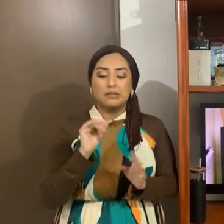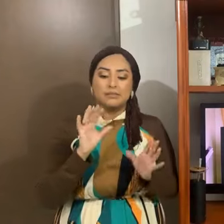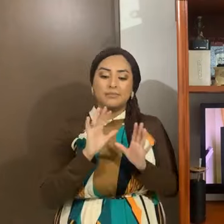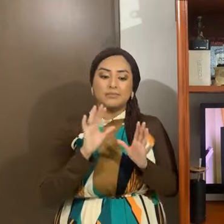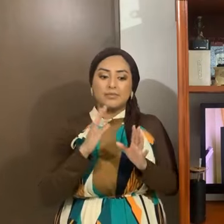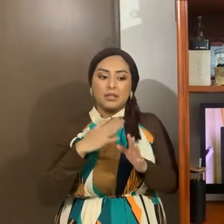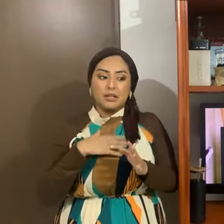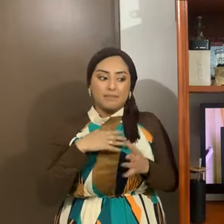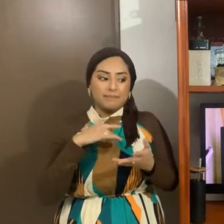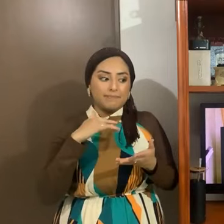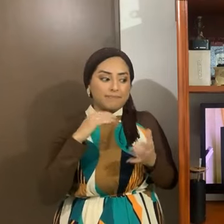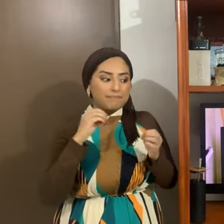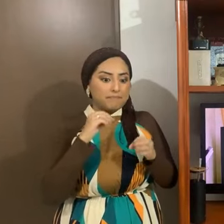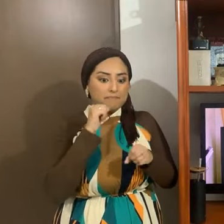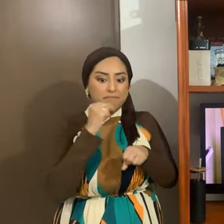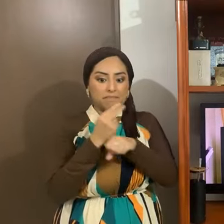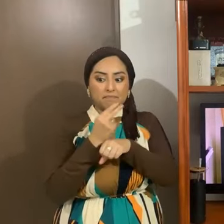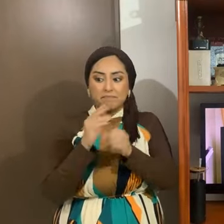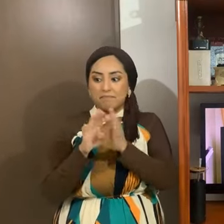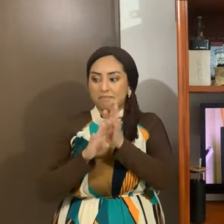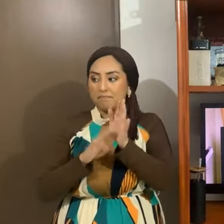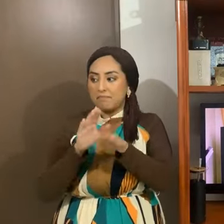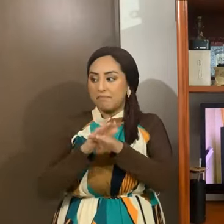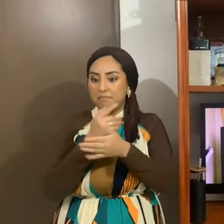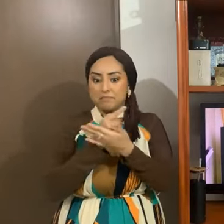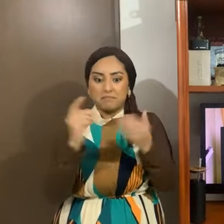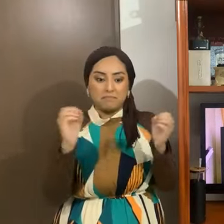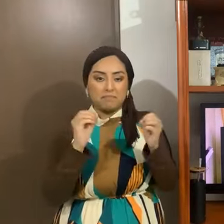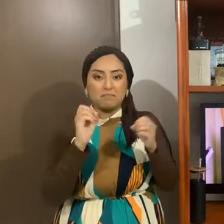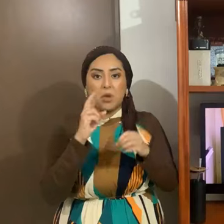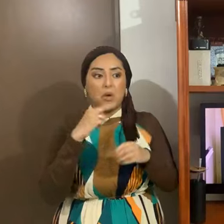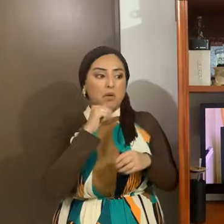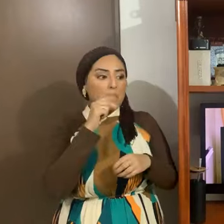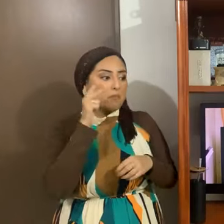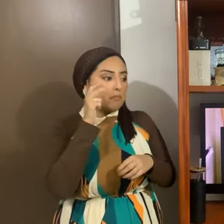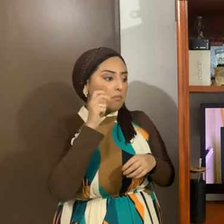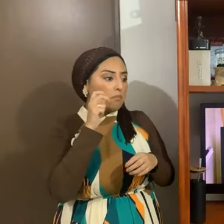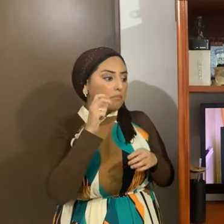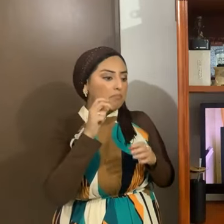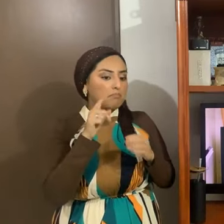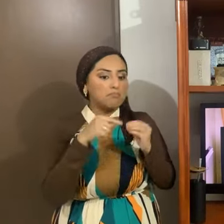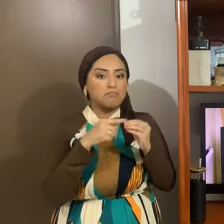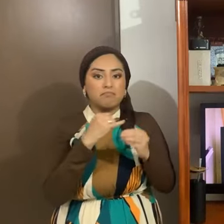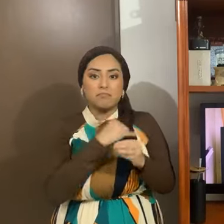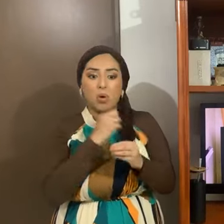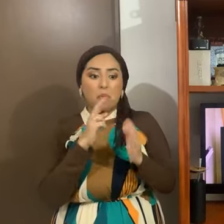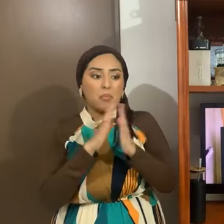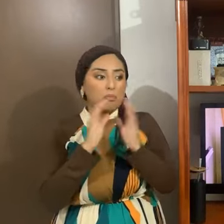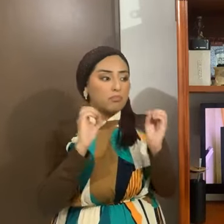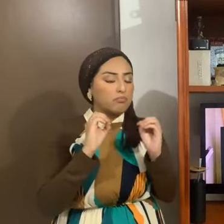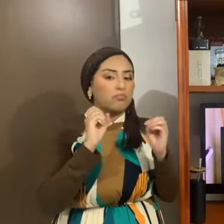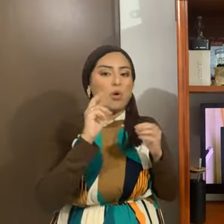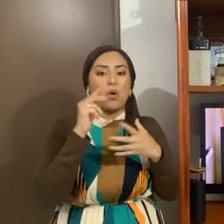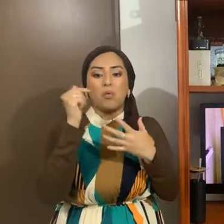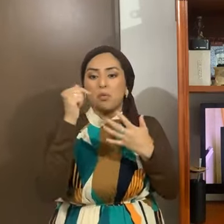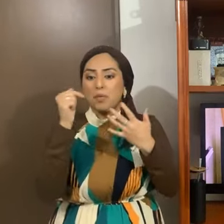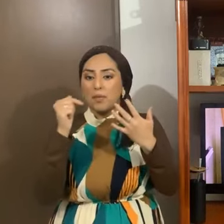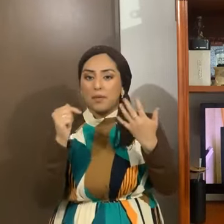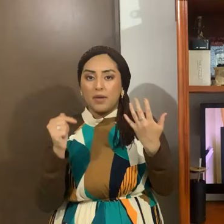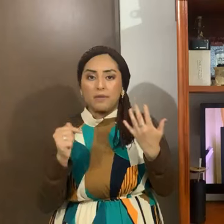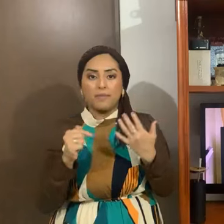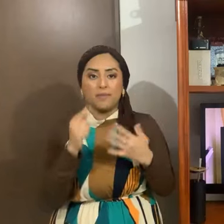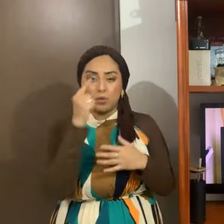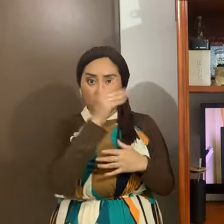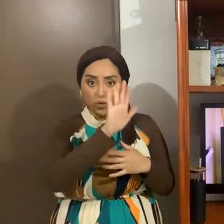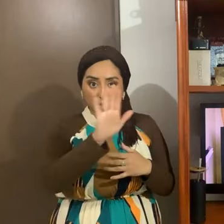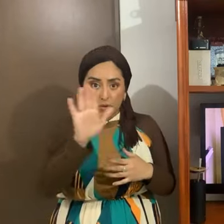suficiente, o ni siquiera estudio, no toco la Biblia en la semana, o no escucho audios, o no oro, o esto, o lo otro.